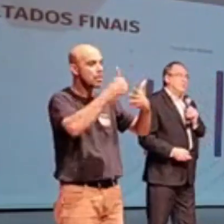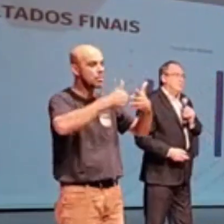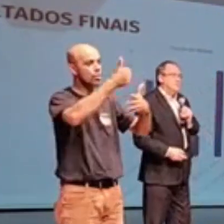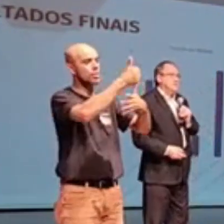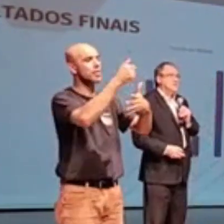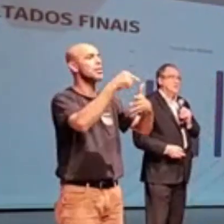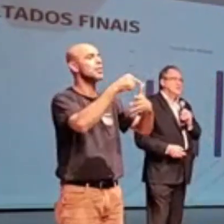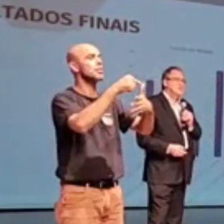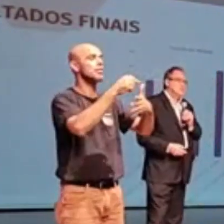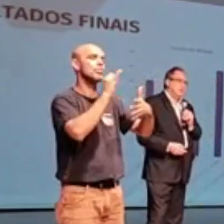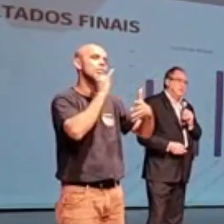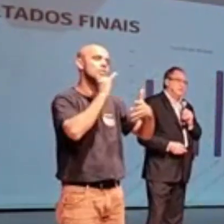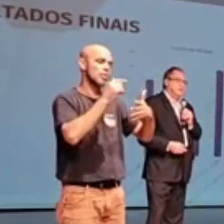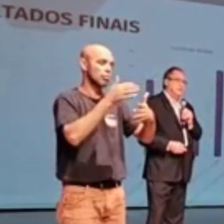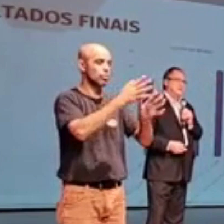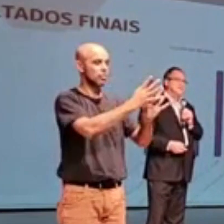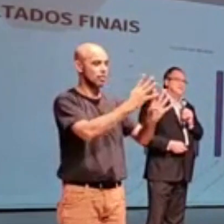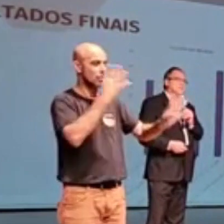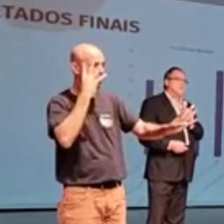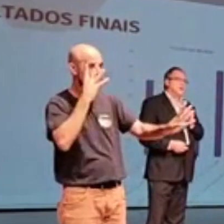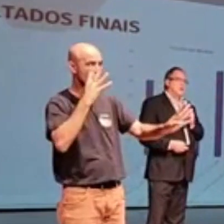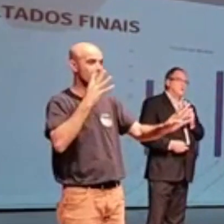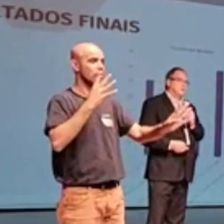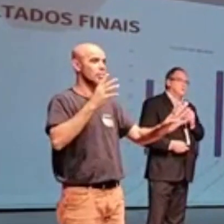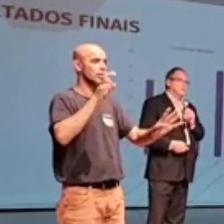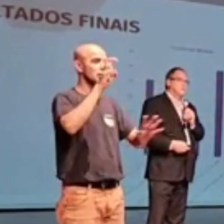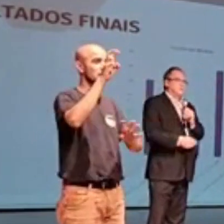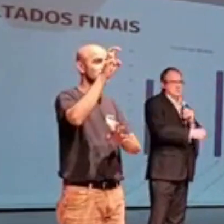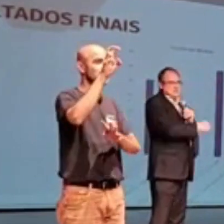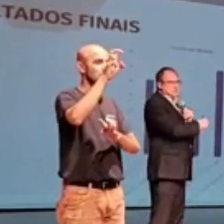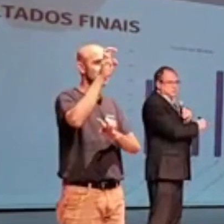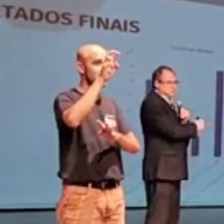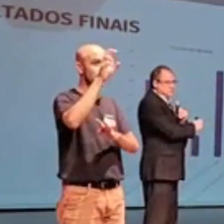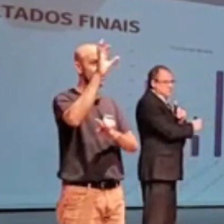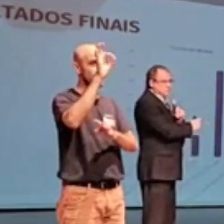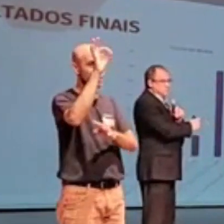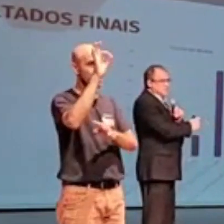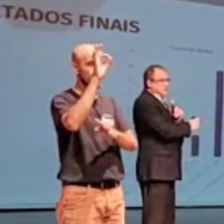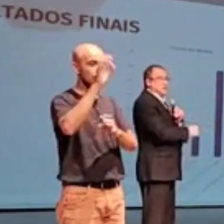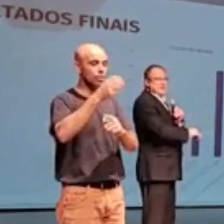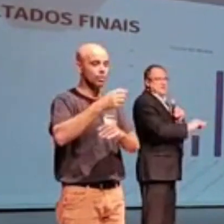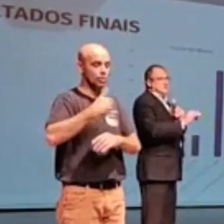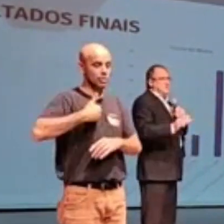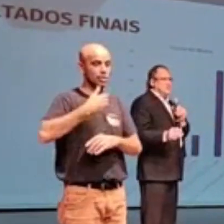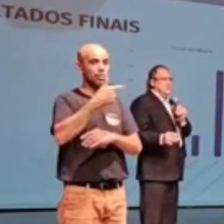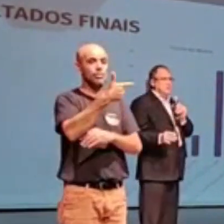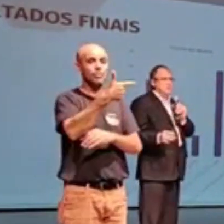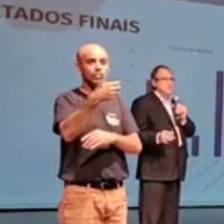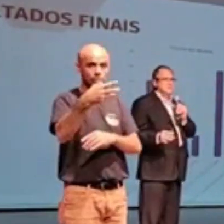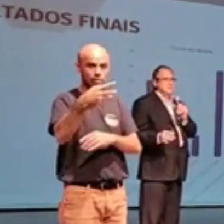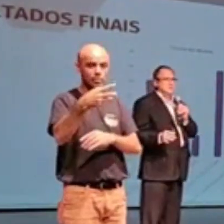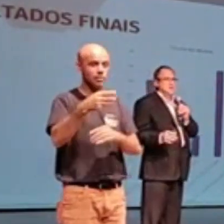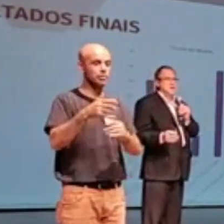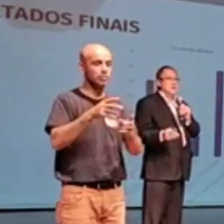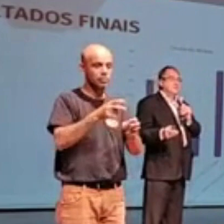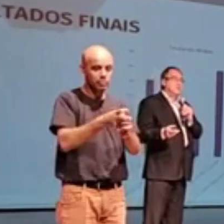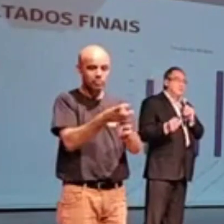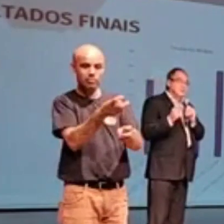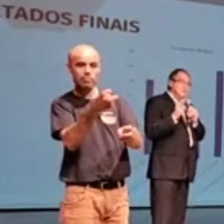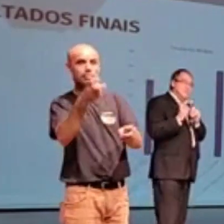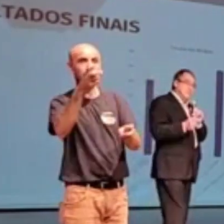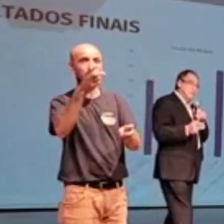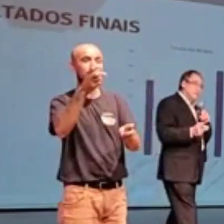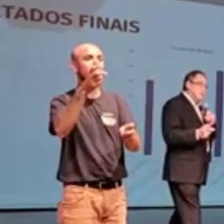se eu tenho um paciente na lista de espera de 55 graus, de 23 anos, que não vai crescer mais a curva, ou